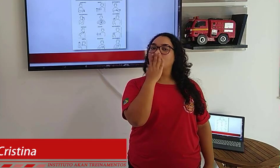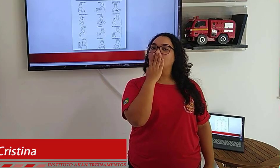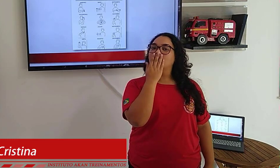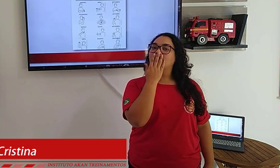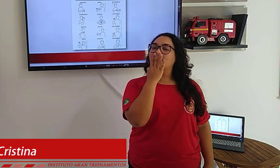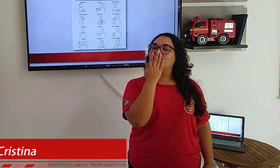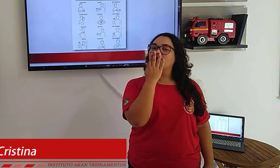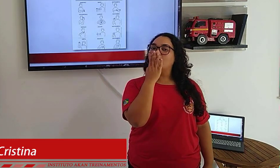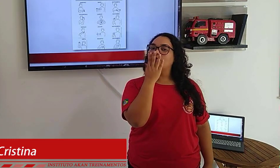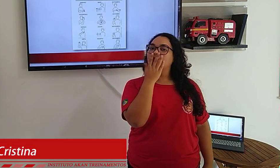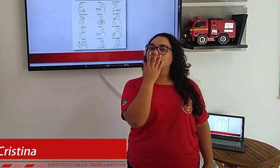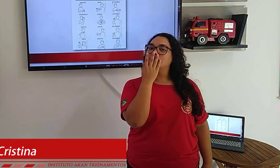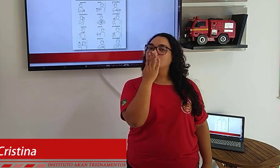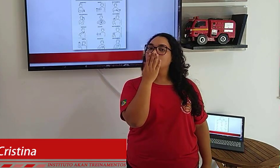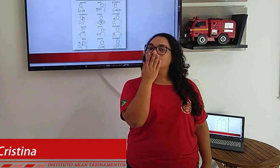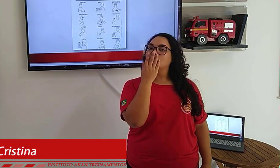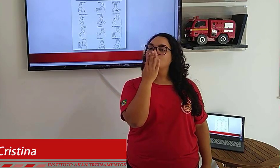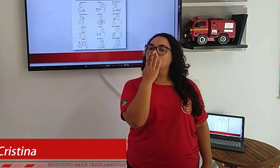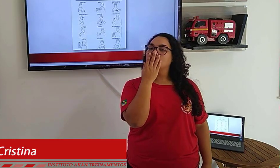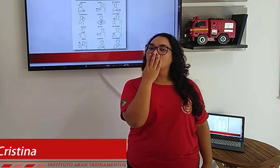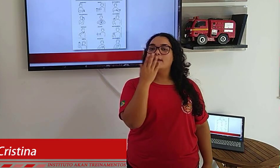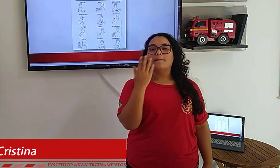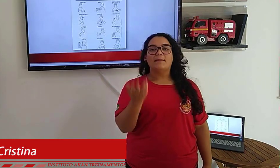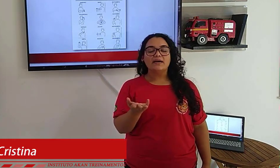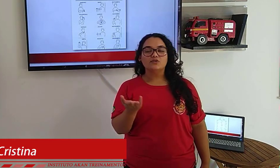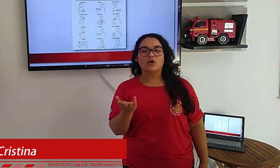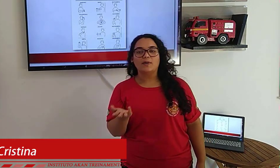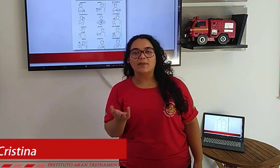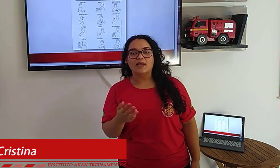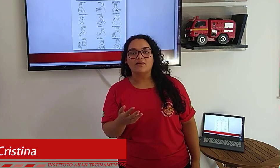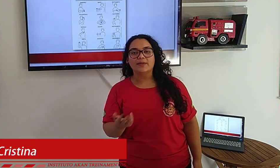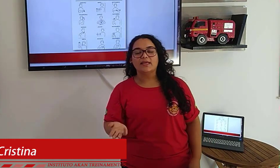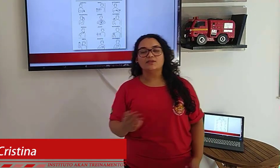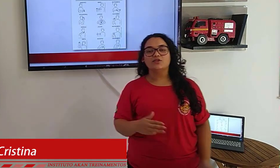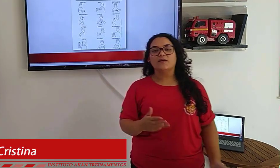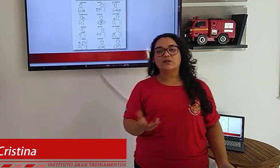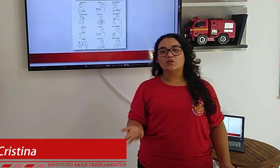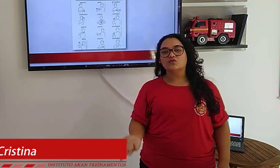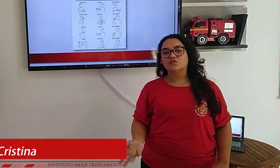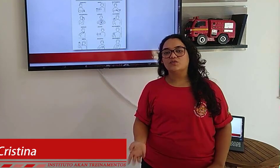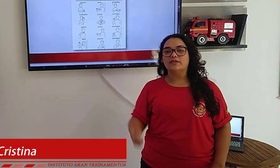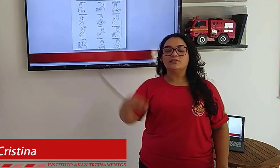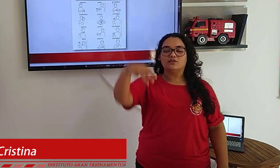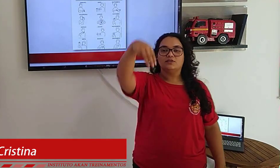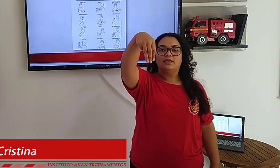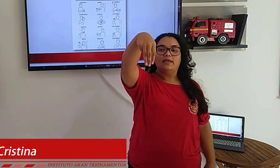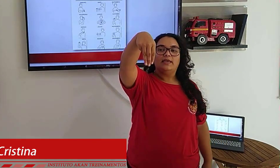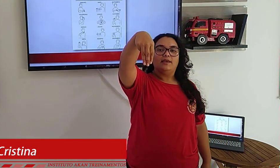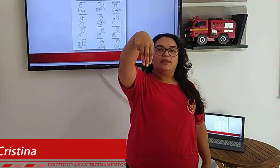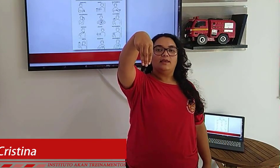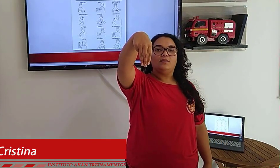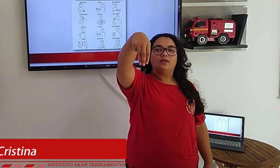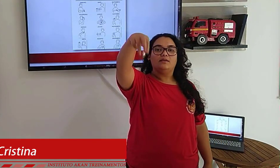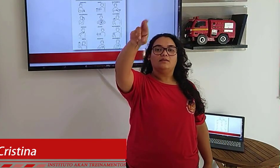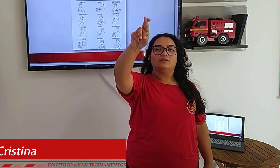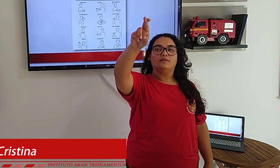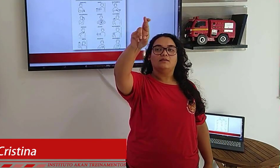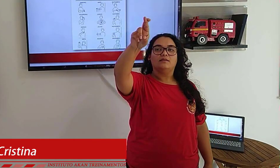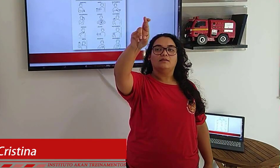Fevereiro, carnaval. Março, que é uma palavra pequena, a gente fala só as consoantes. M,